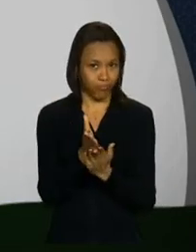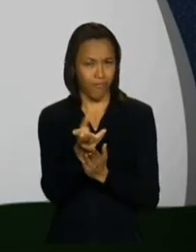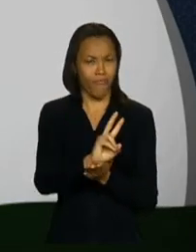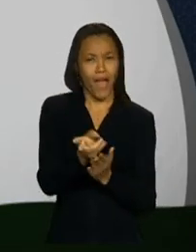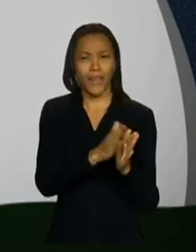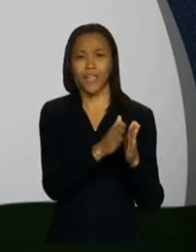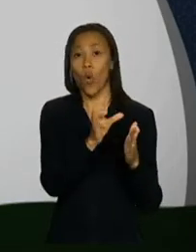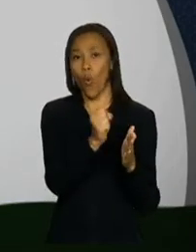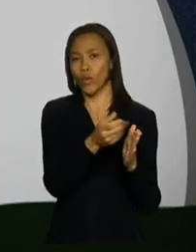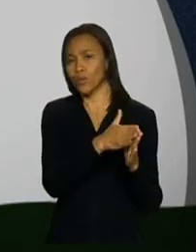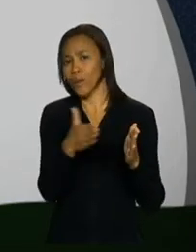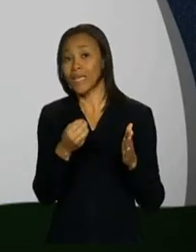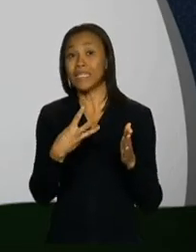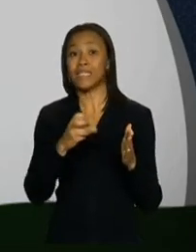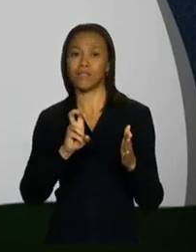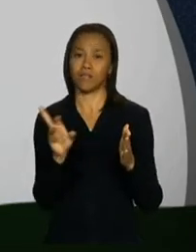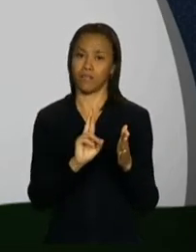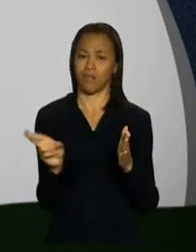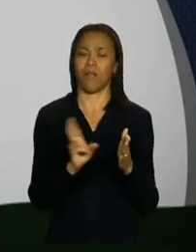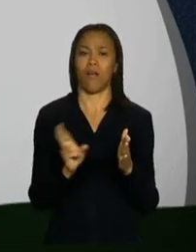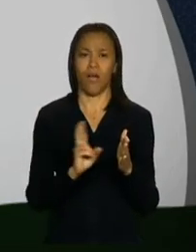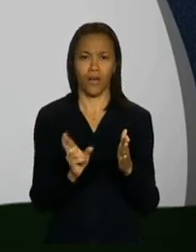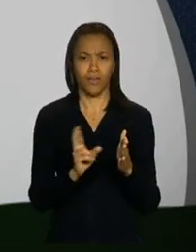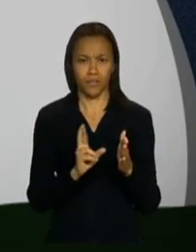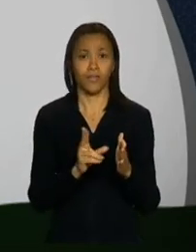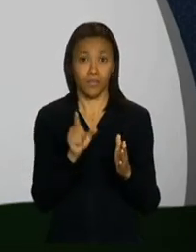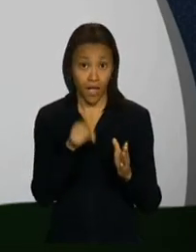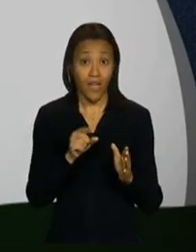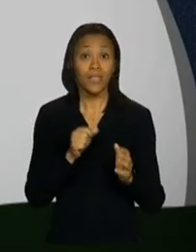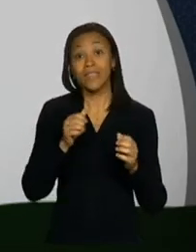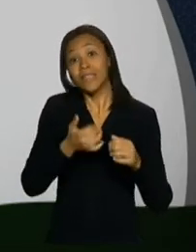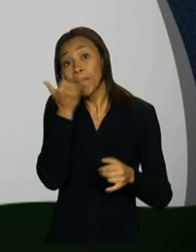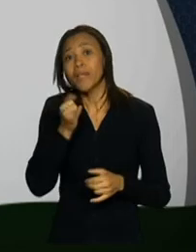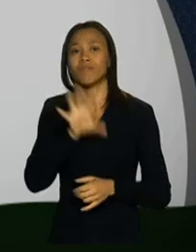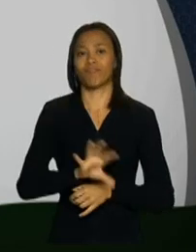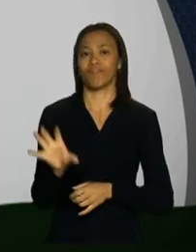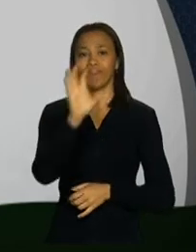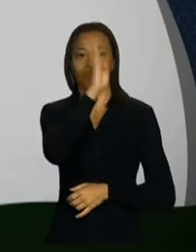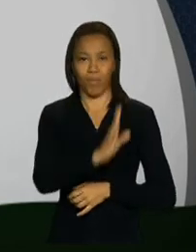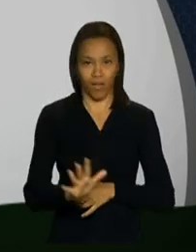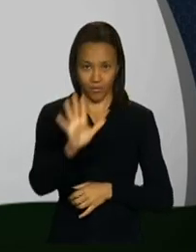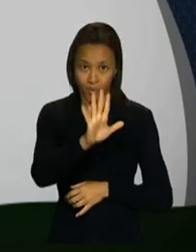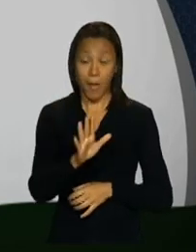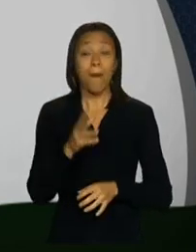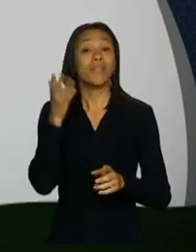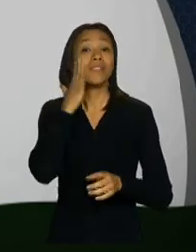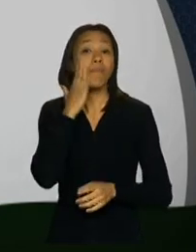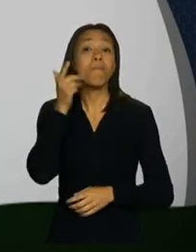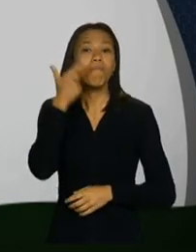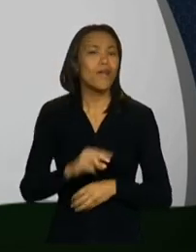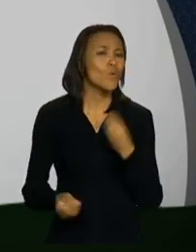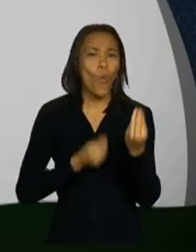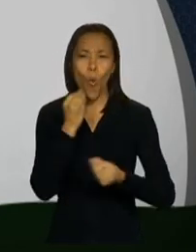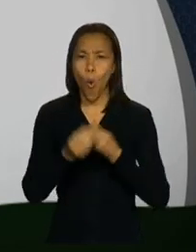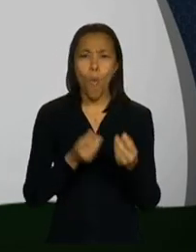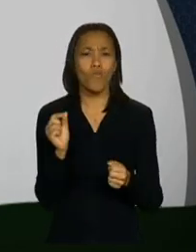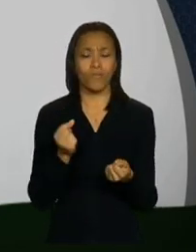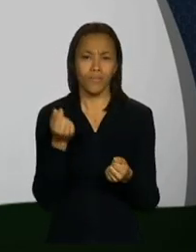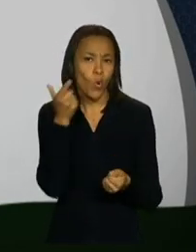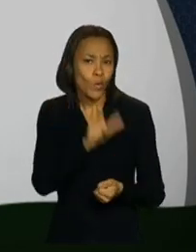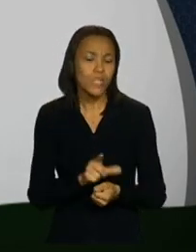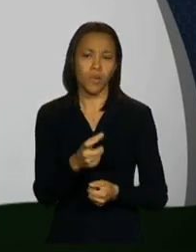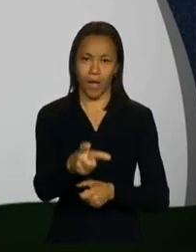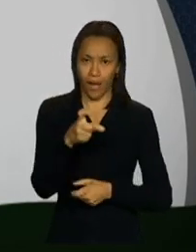variando entre R$ 8 e R$ 35,00, conforme a região do país. Para saber como tirar uma carteirinha de